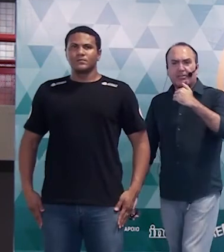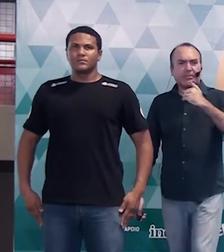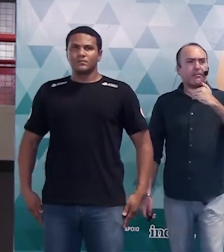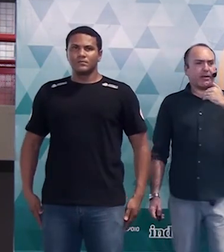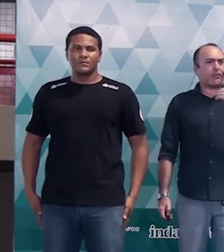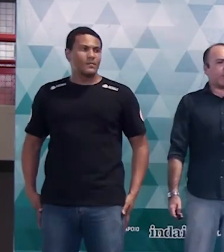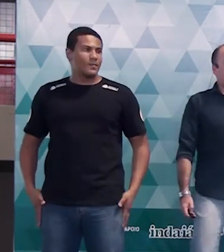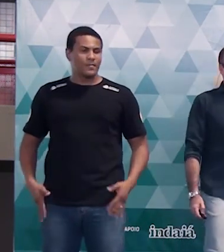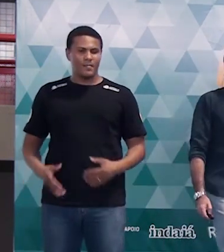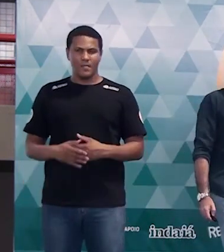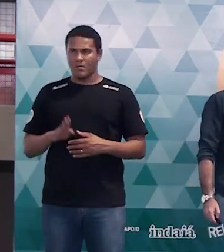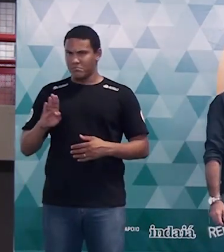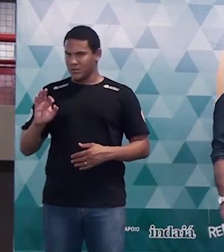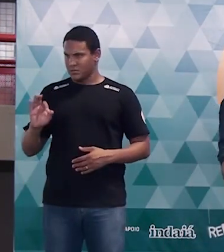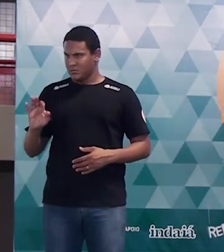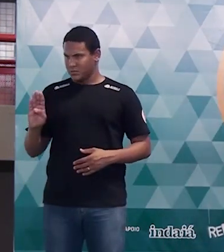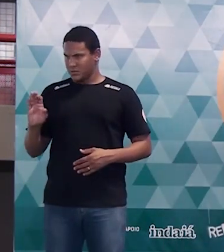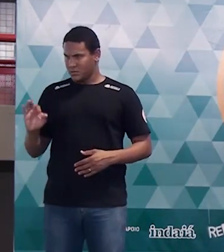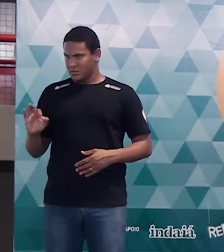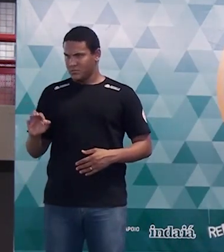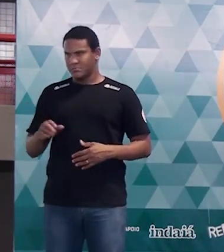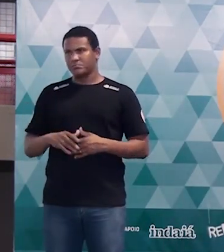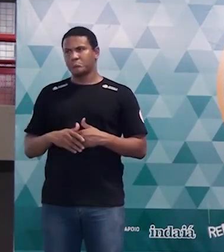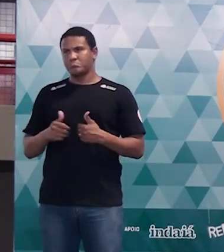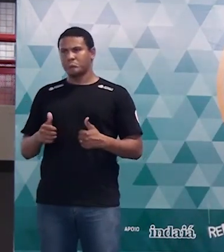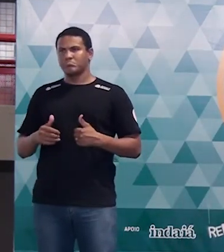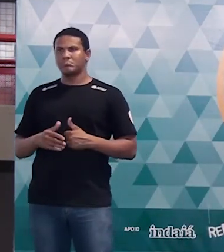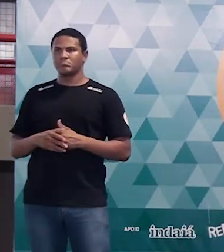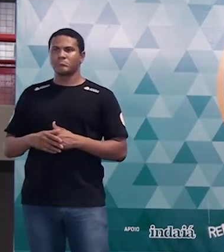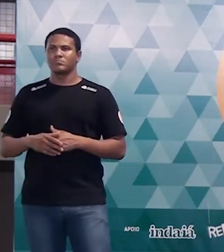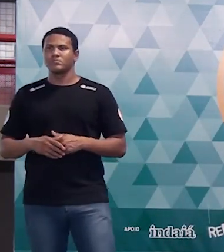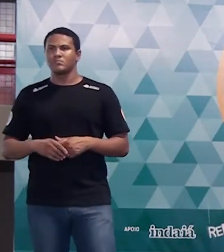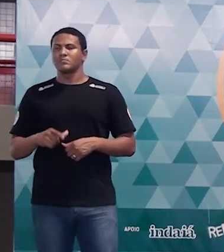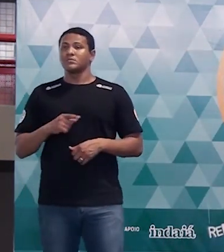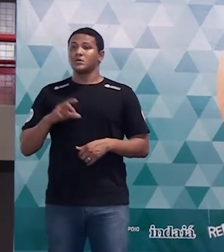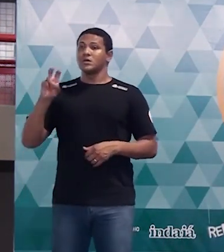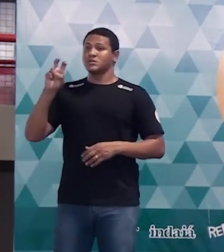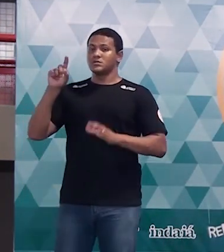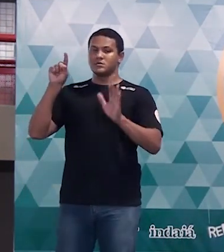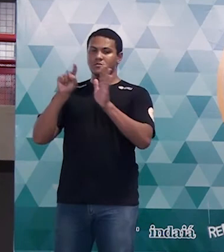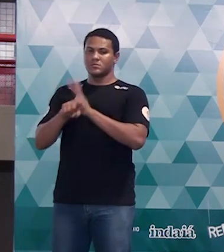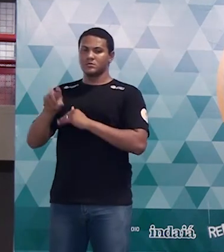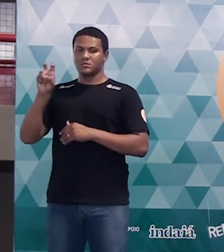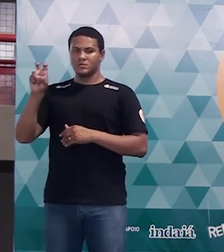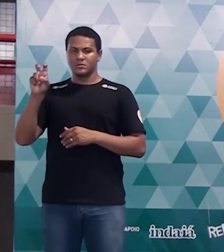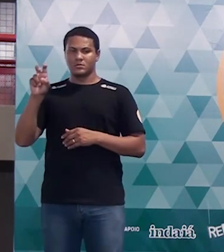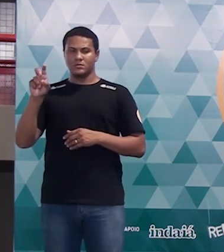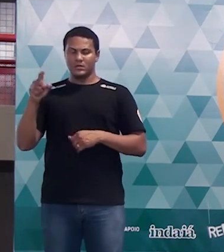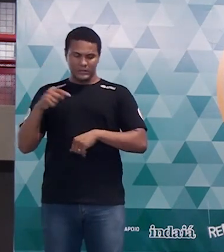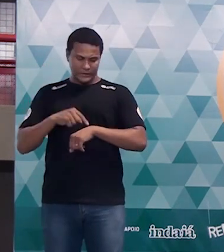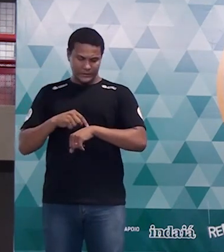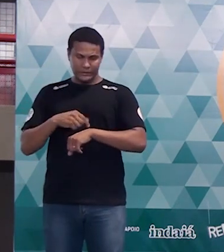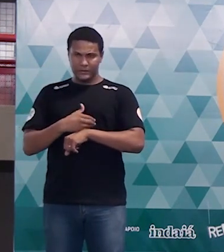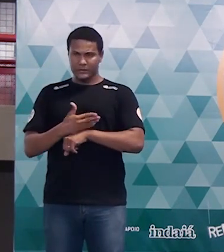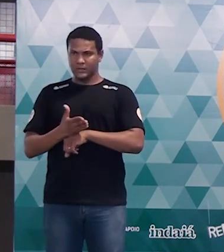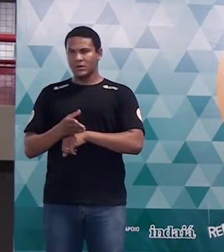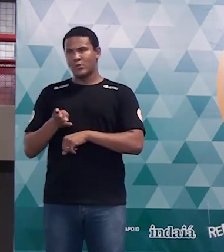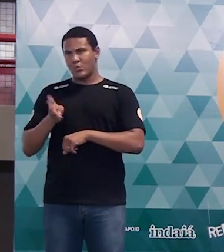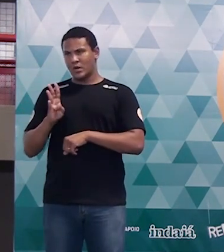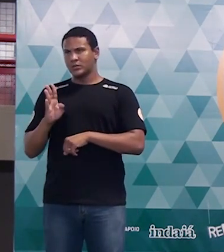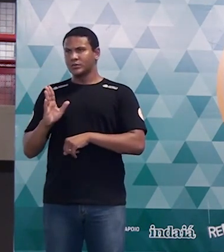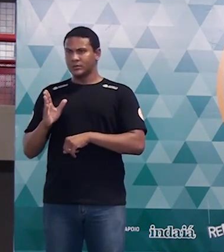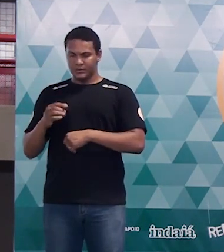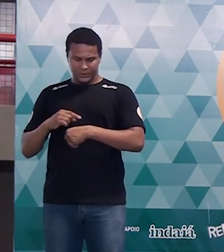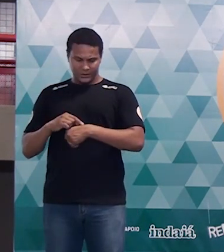É isso mesmo, item B, né? Confere? É item B, né? Bom, questão 5. Eu creio que a gente não tem mais tempo, são 4 da tarde.